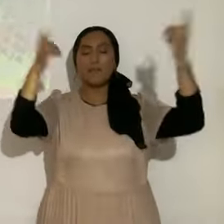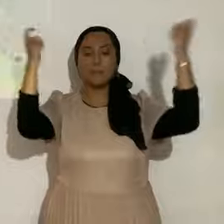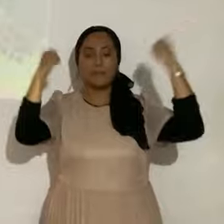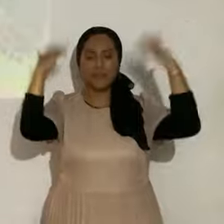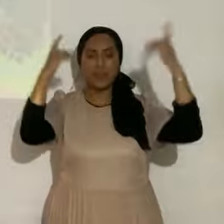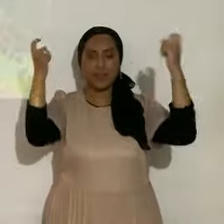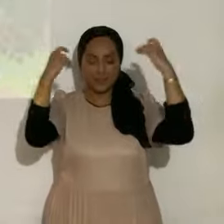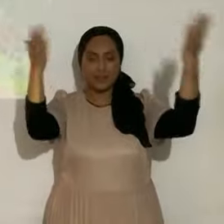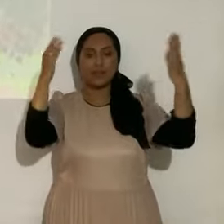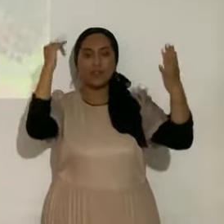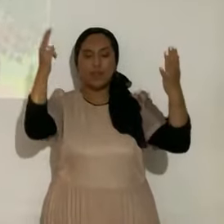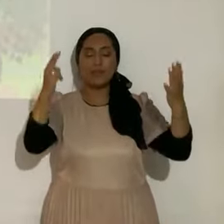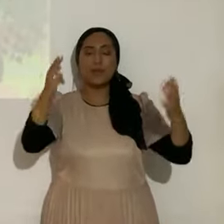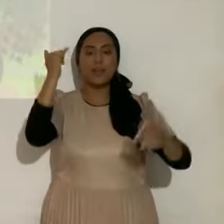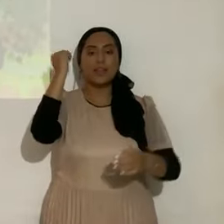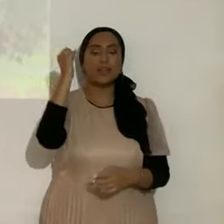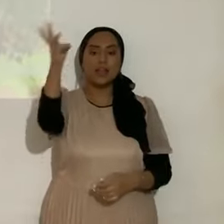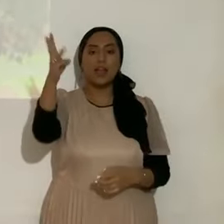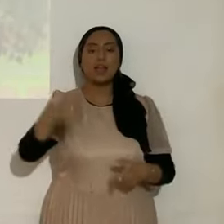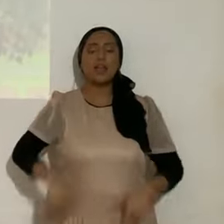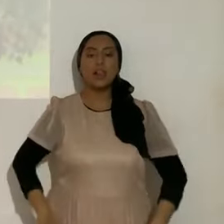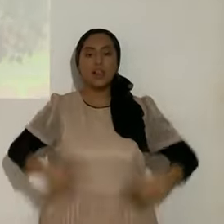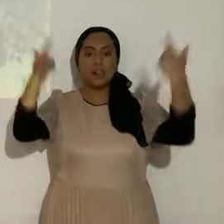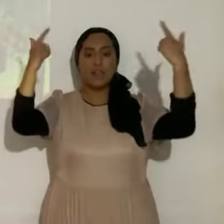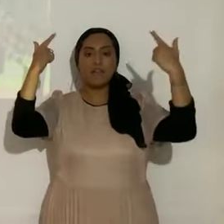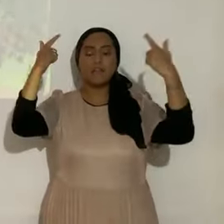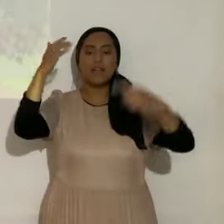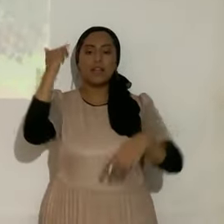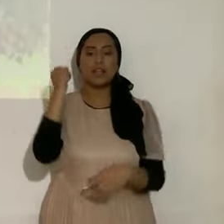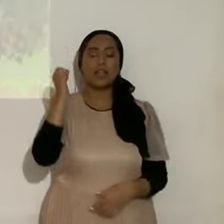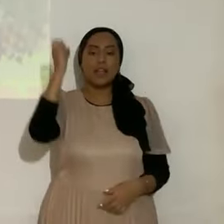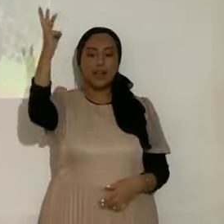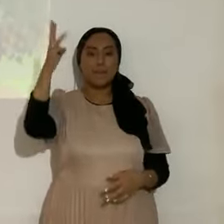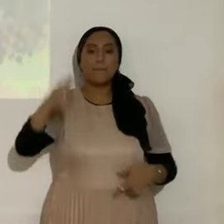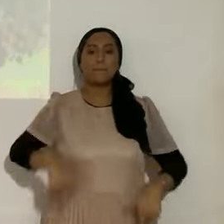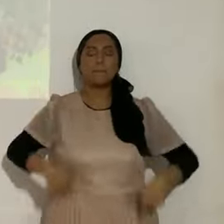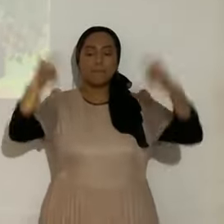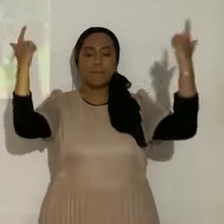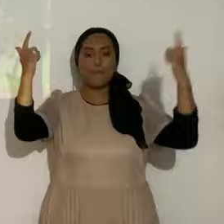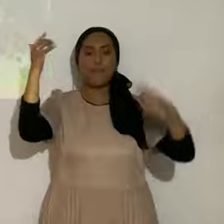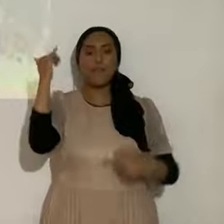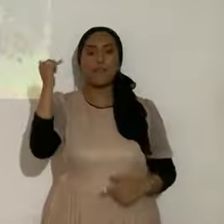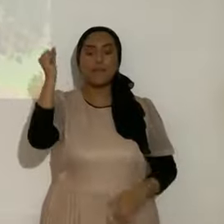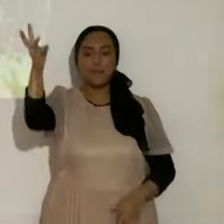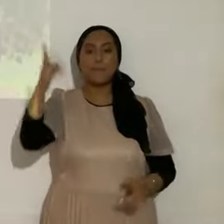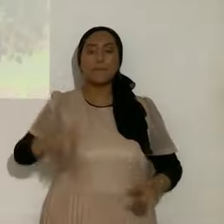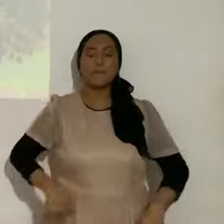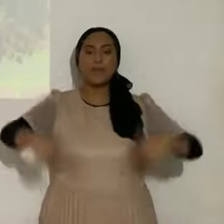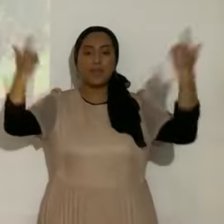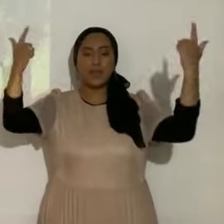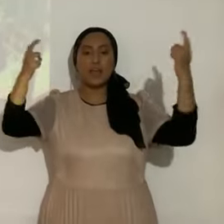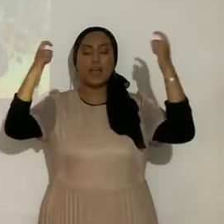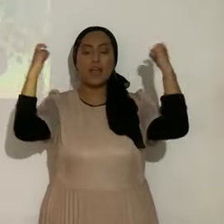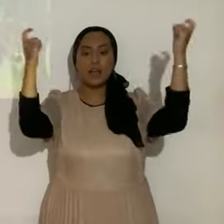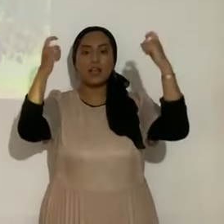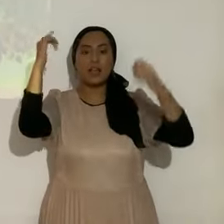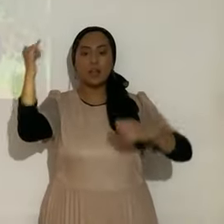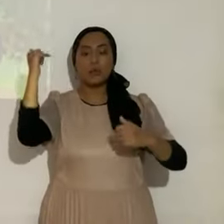aleluya. Exaltemos una vez más. Yahshua HaMashiach vive. Yahshua HaMashiach vive. Yahshua HaMashiach vive.